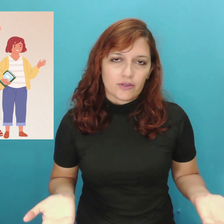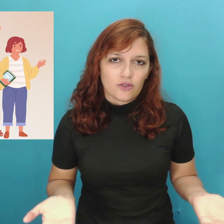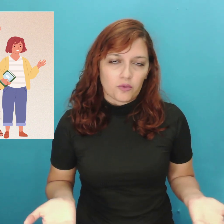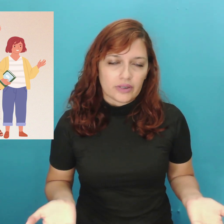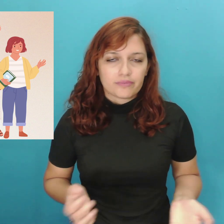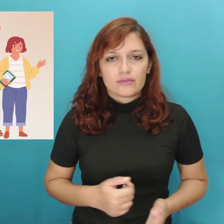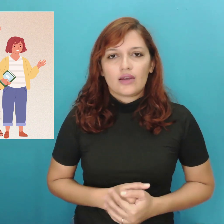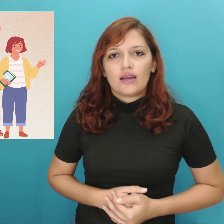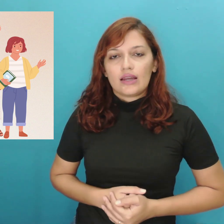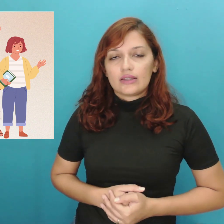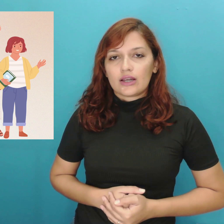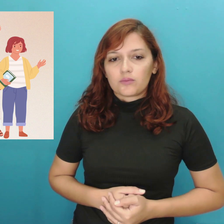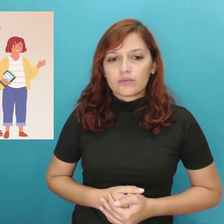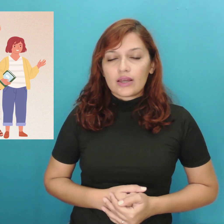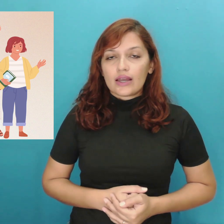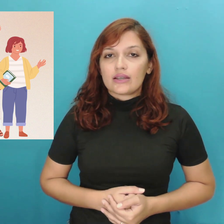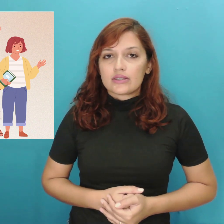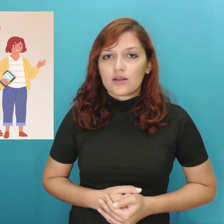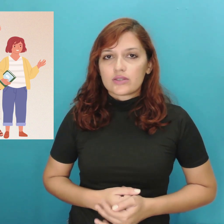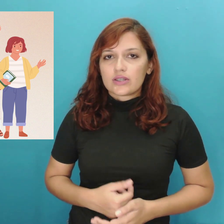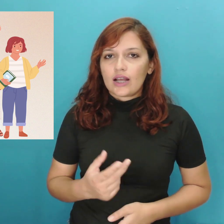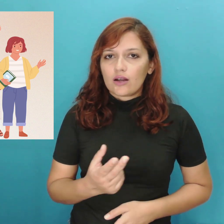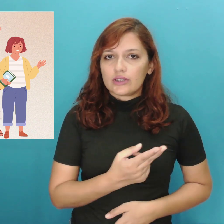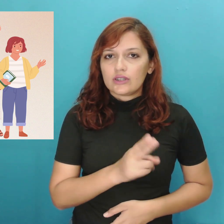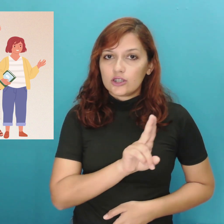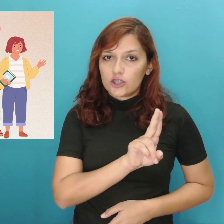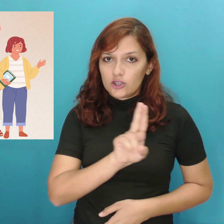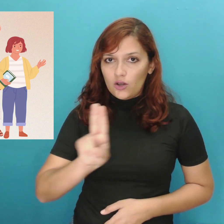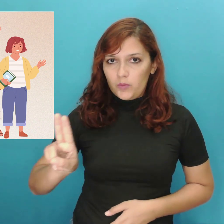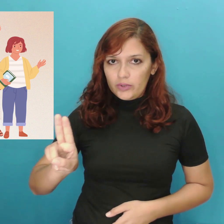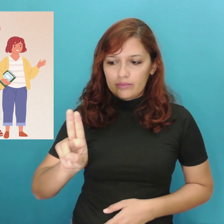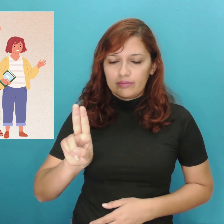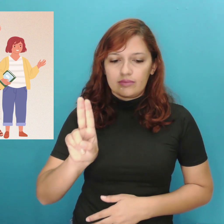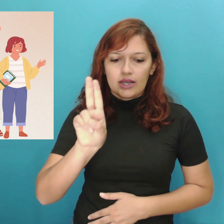nome. Então, esse é o sinal de nome, assim.